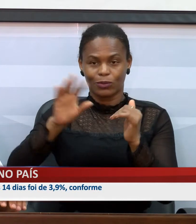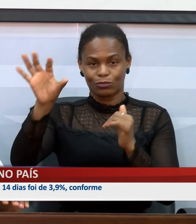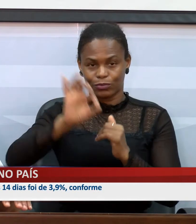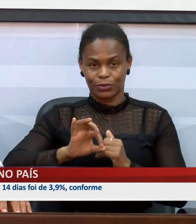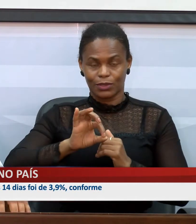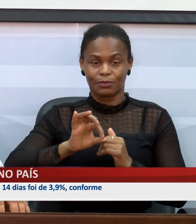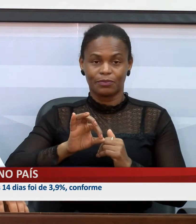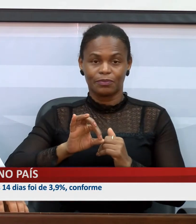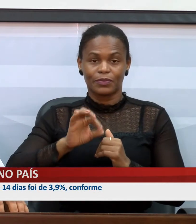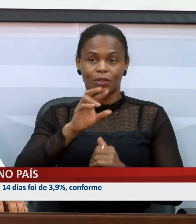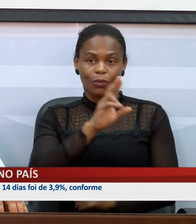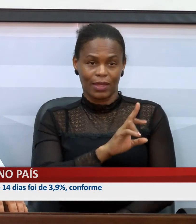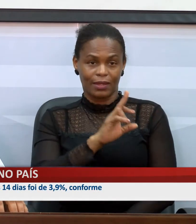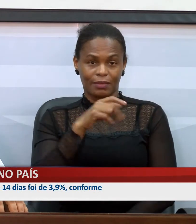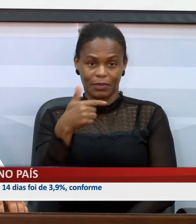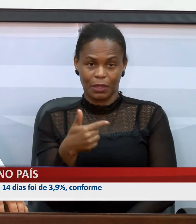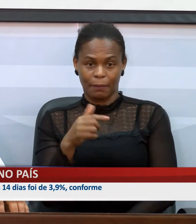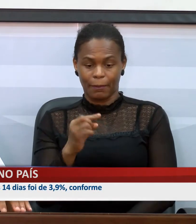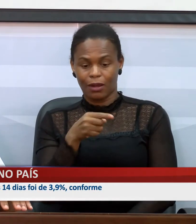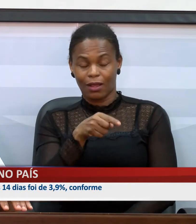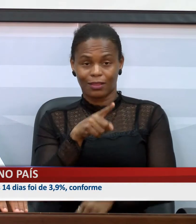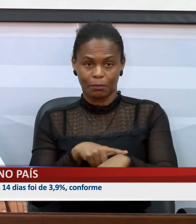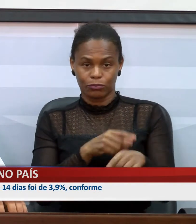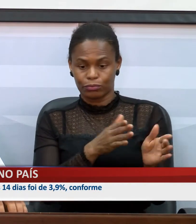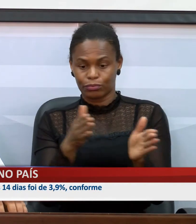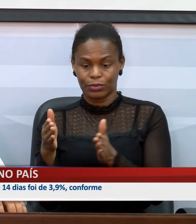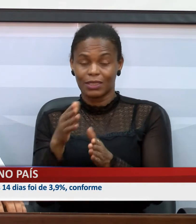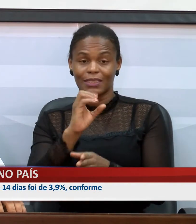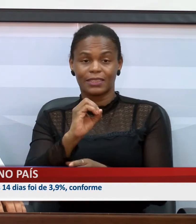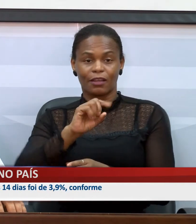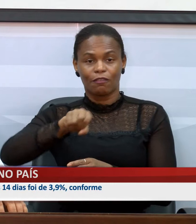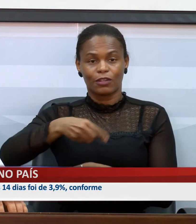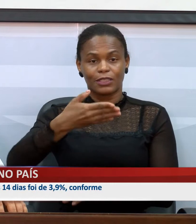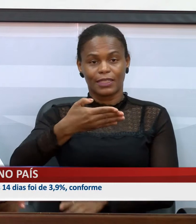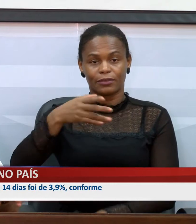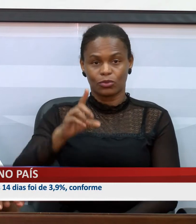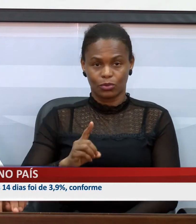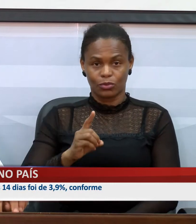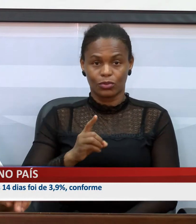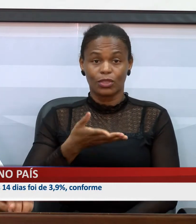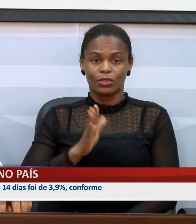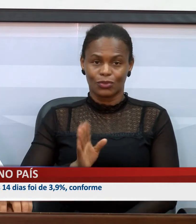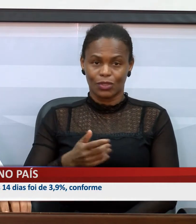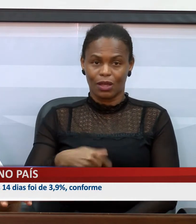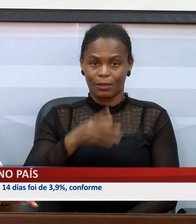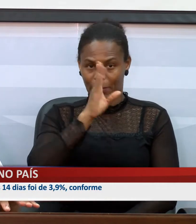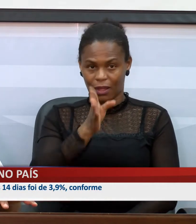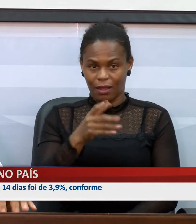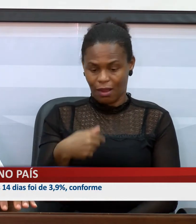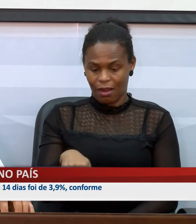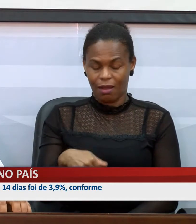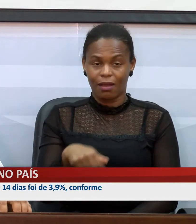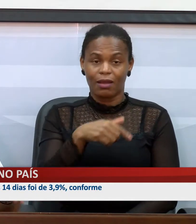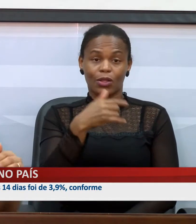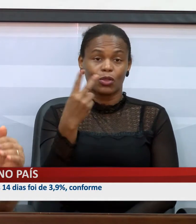4%. O RT para este período está em 0,76, portanto, já temos praticamente